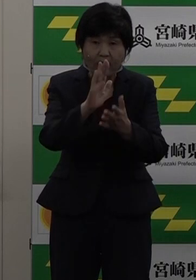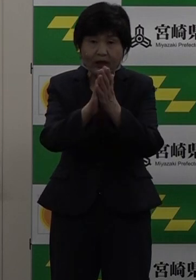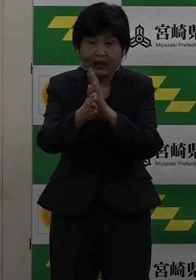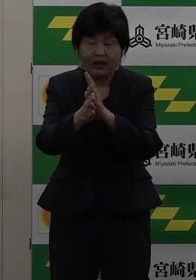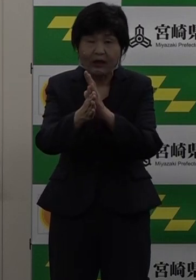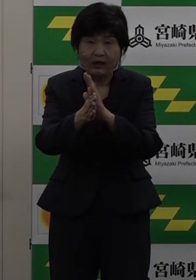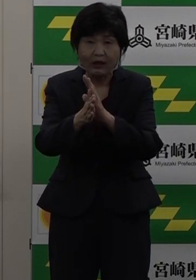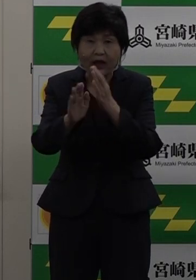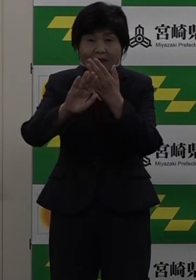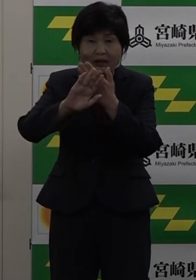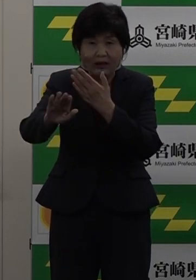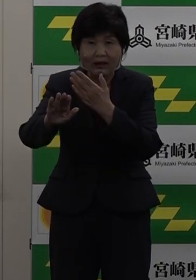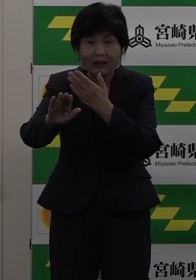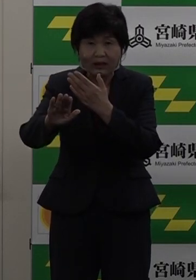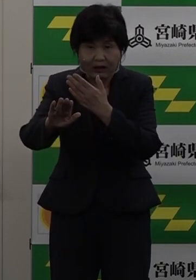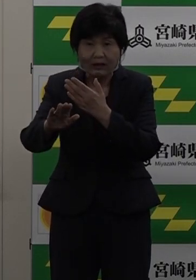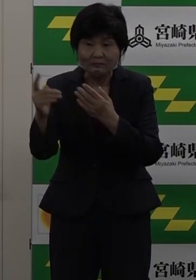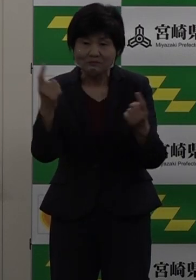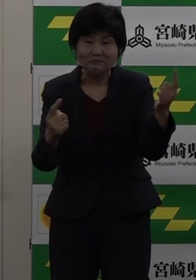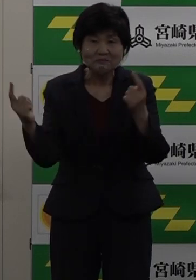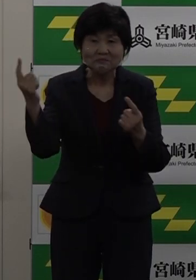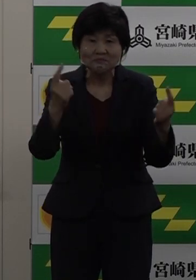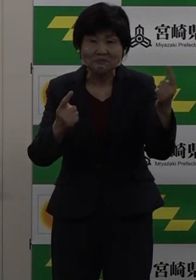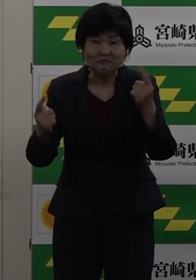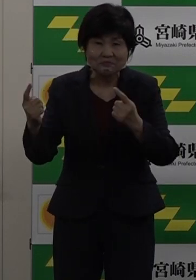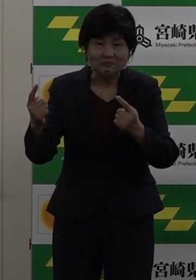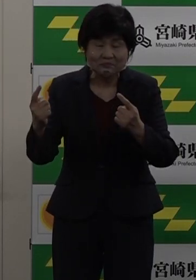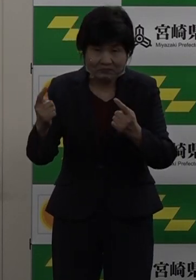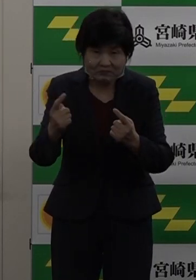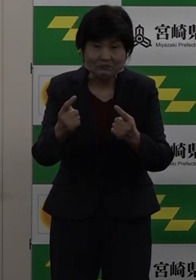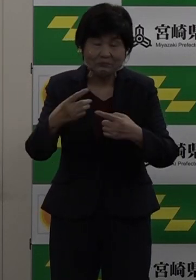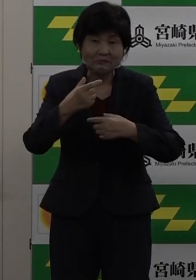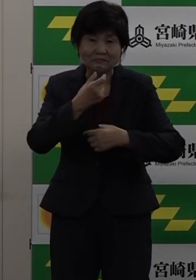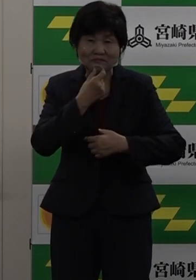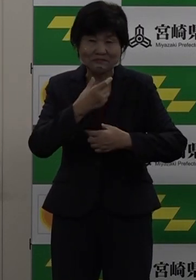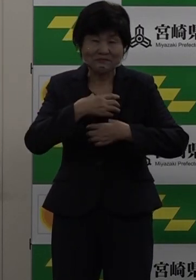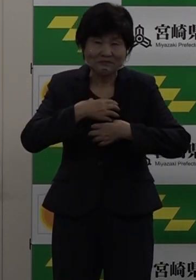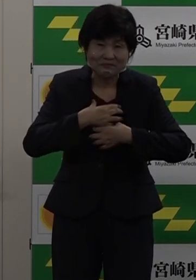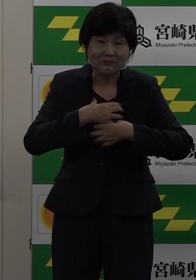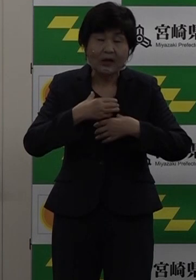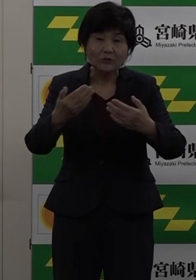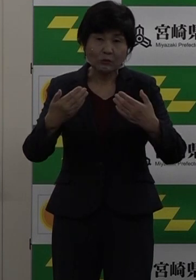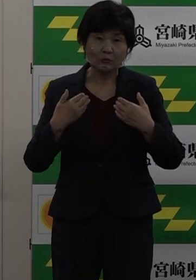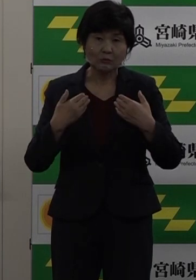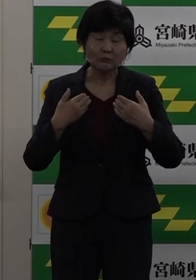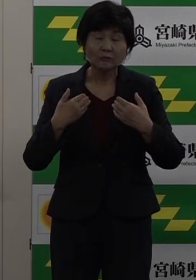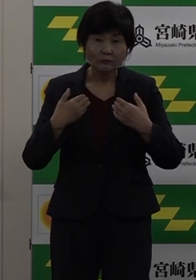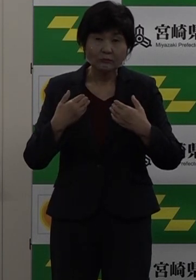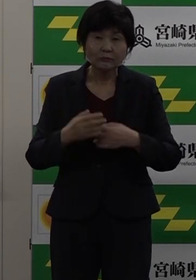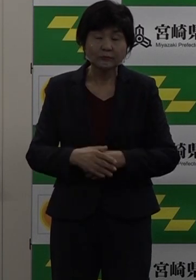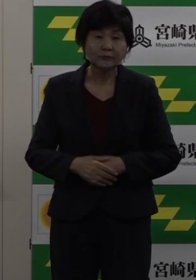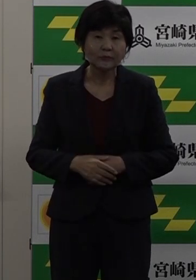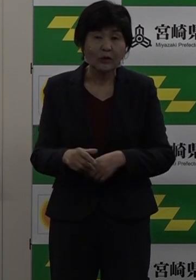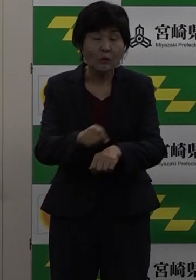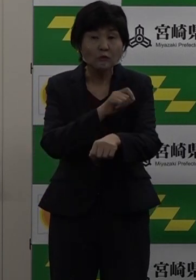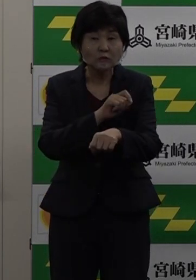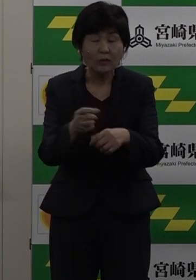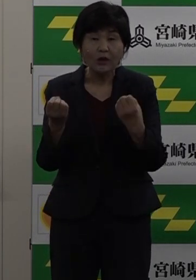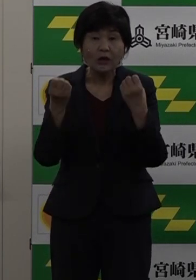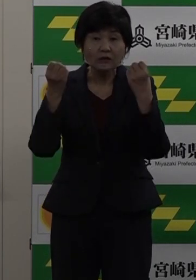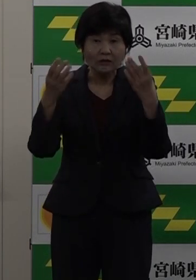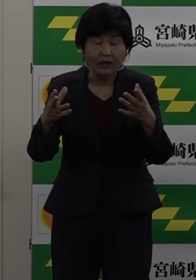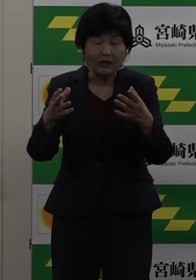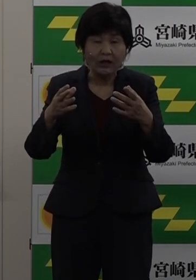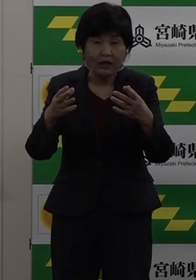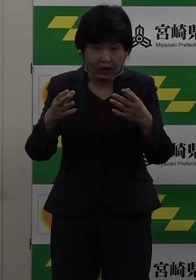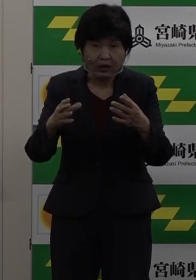持ち込みにはまだまだ強い警戒が必要だということ、それから特にこの新たな変異株